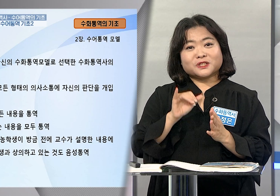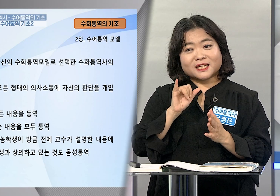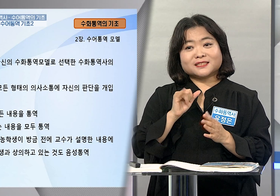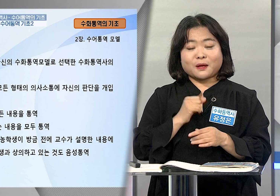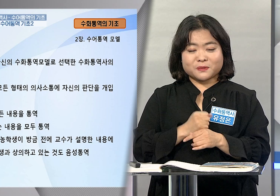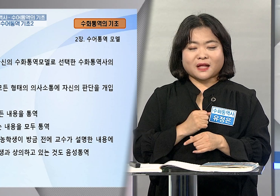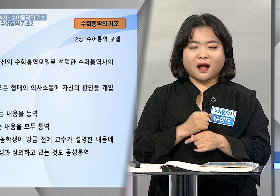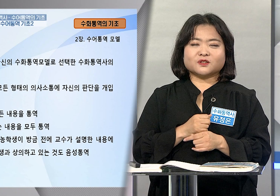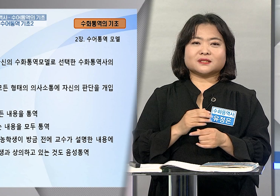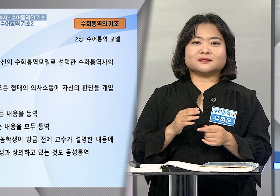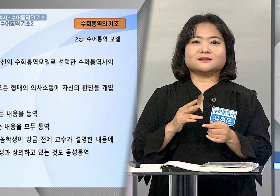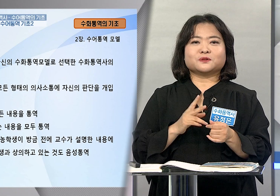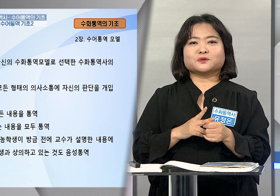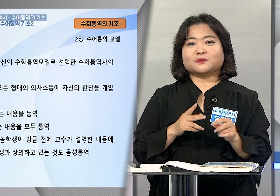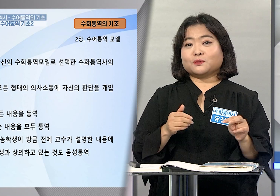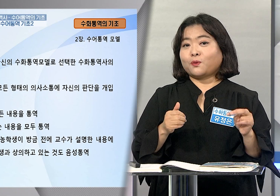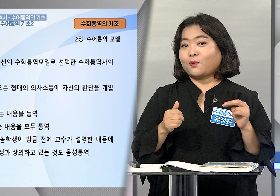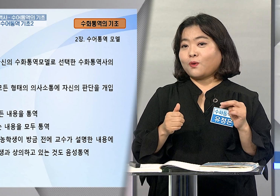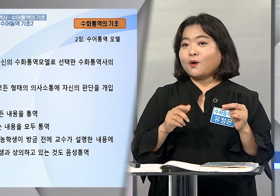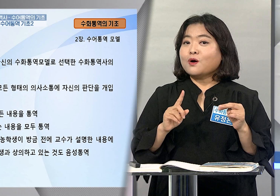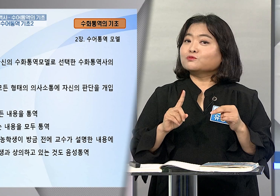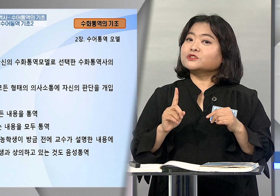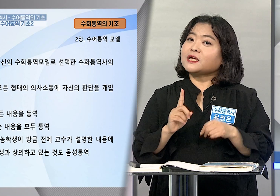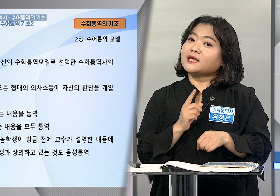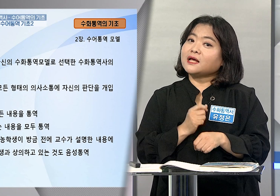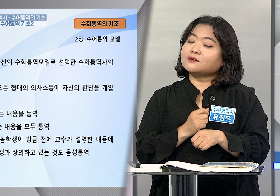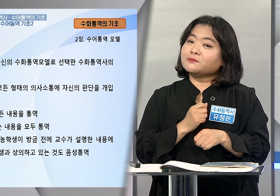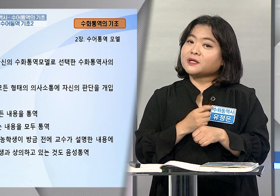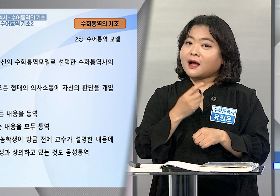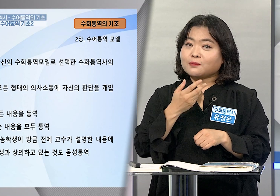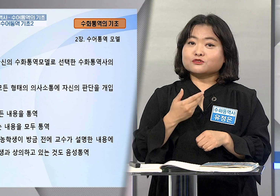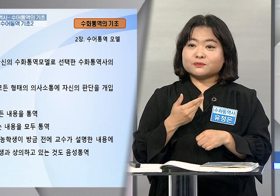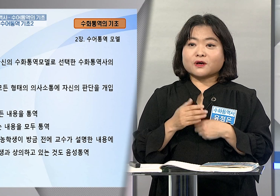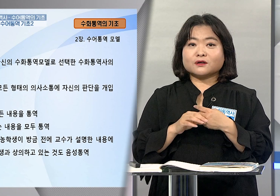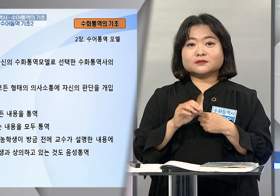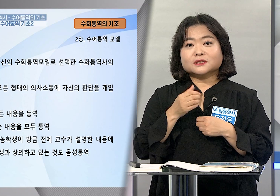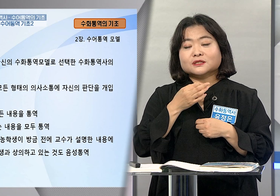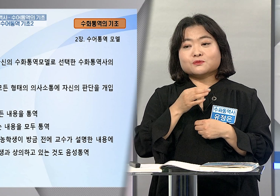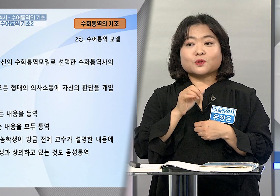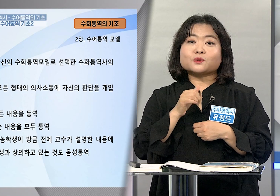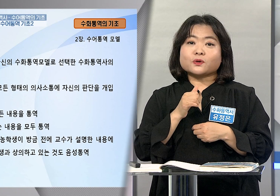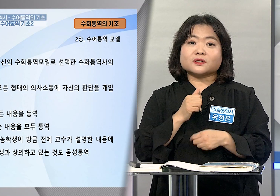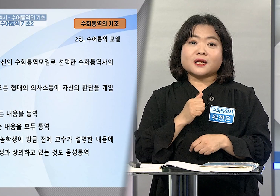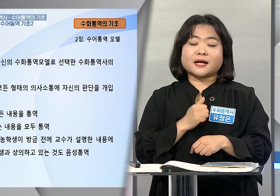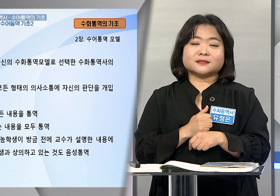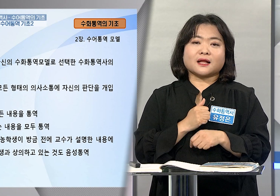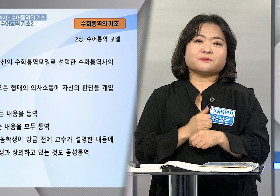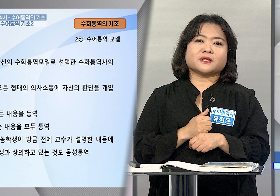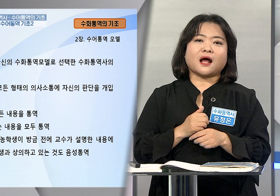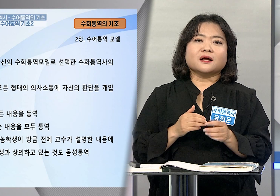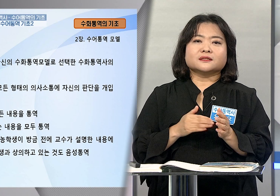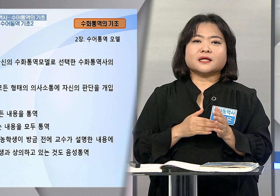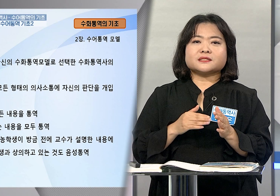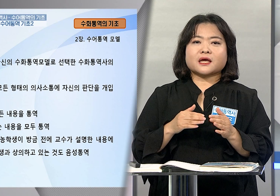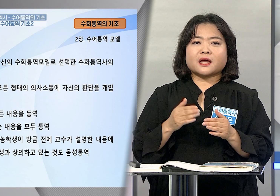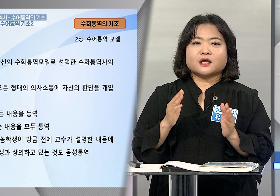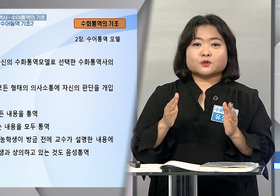있기는 합니다. 어쨌든 교수님이 보고 무슨 얘기하는 겁니까? 물으면 음성 통역을 하기는 합니다. 근데 이제